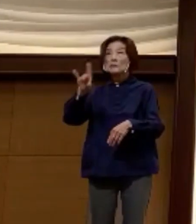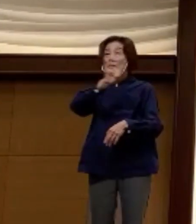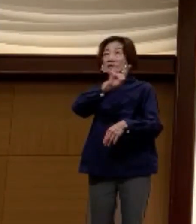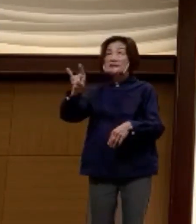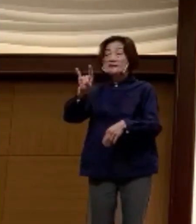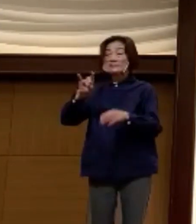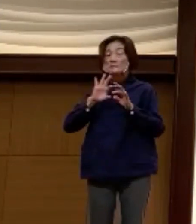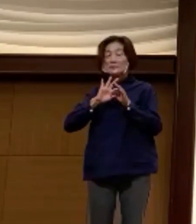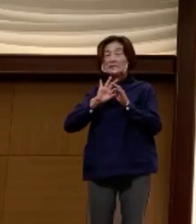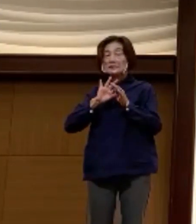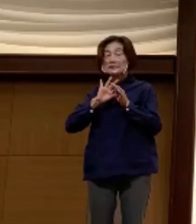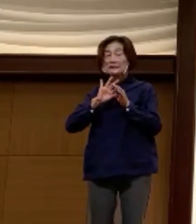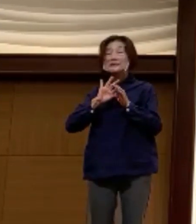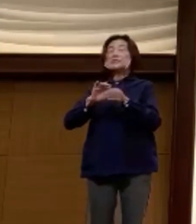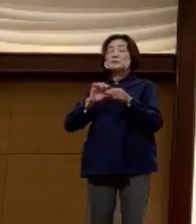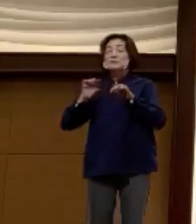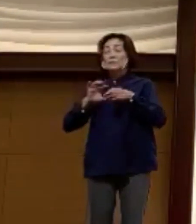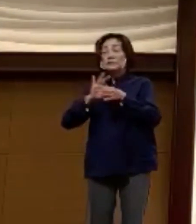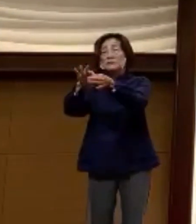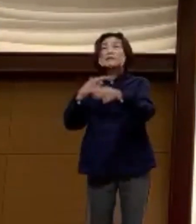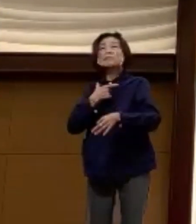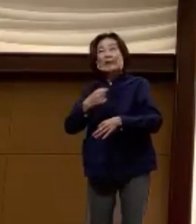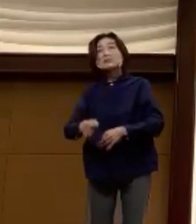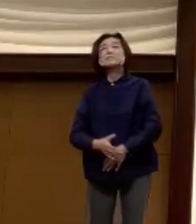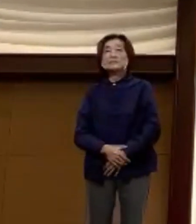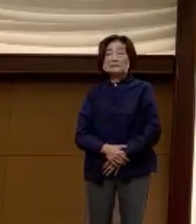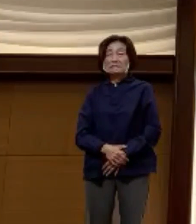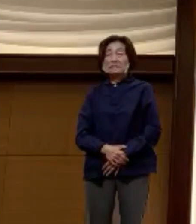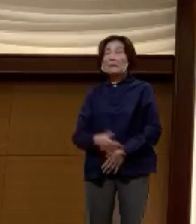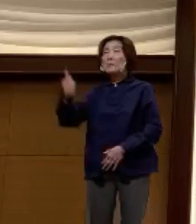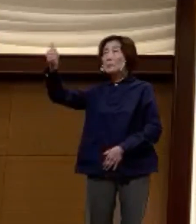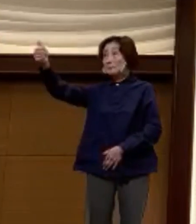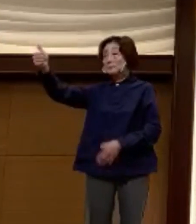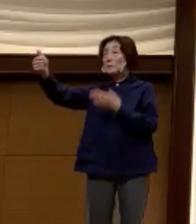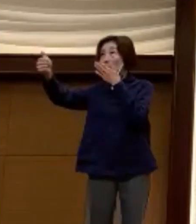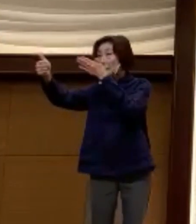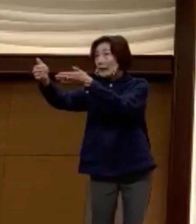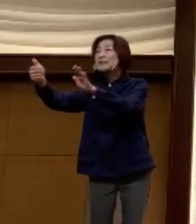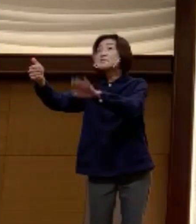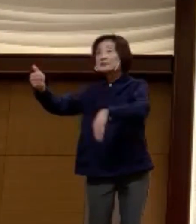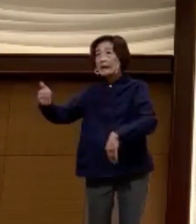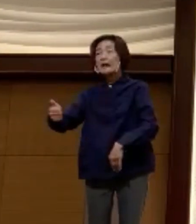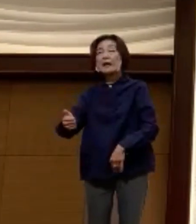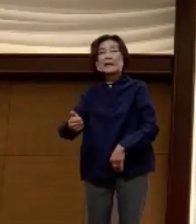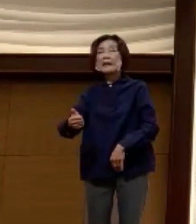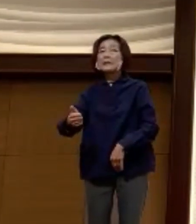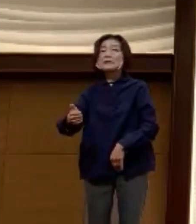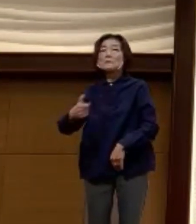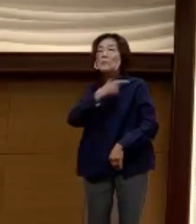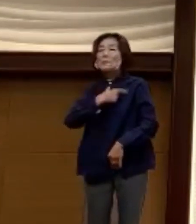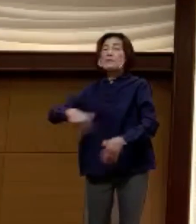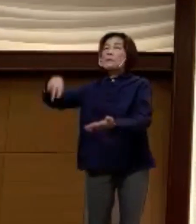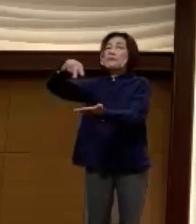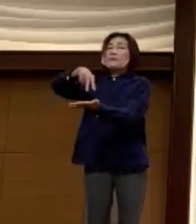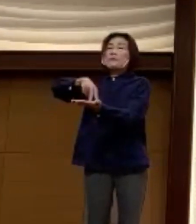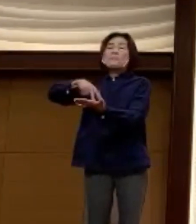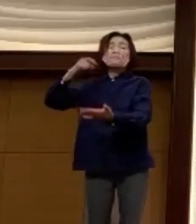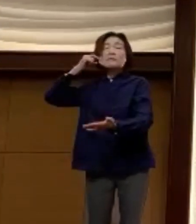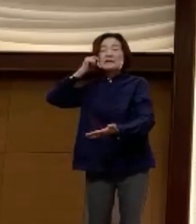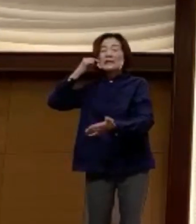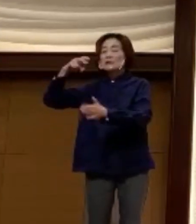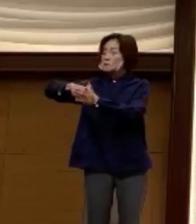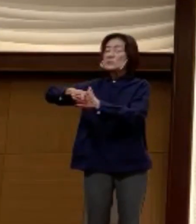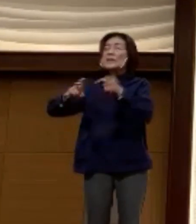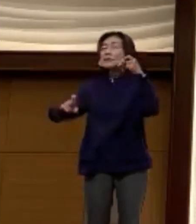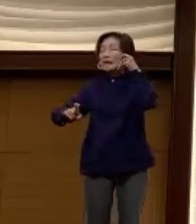の議席を続けたい、そのことをお医者様にお願いをしました。でも立てませんでした。